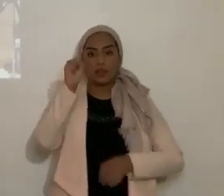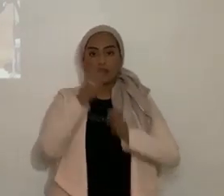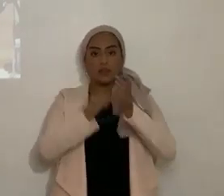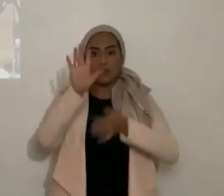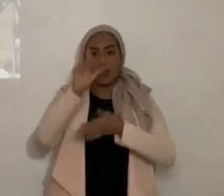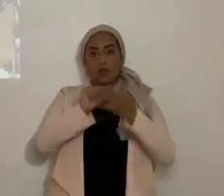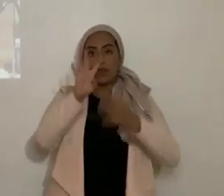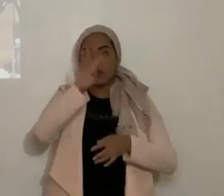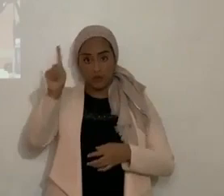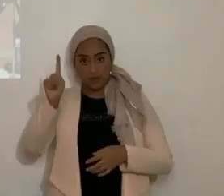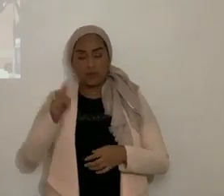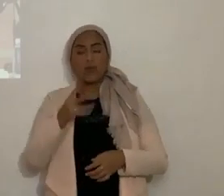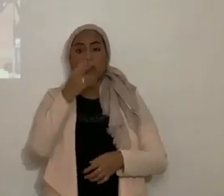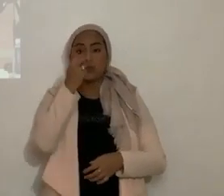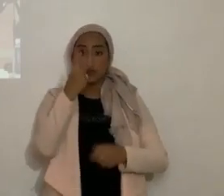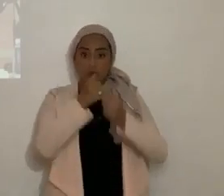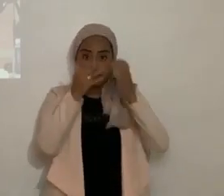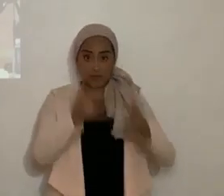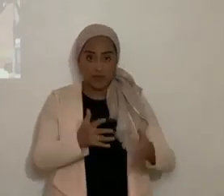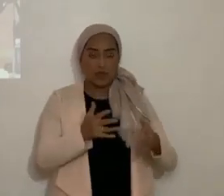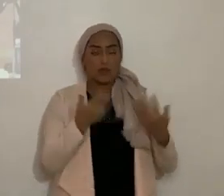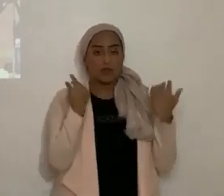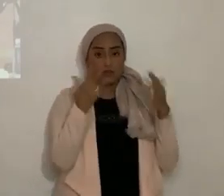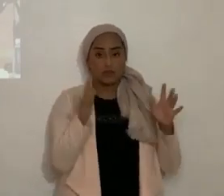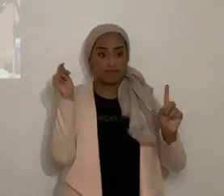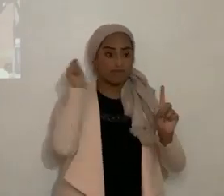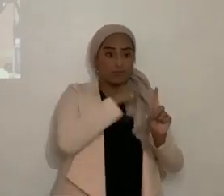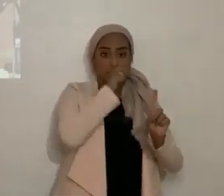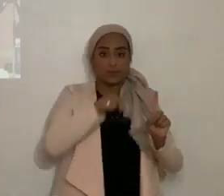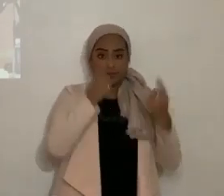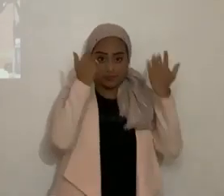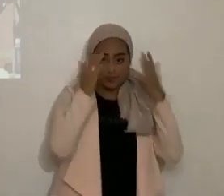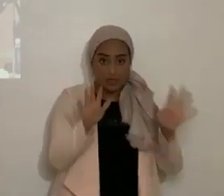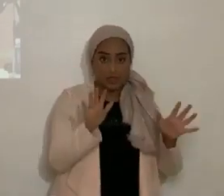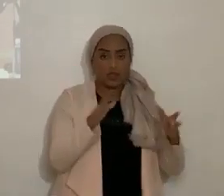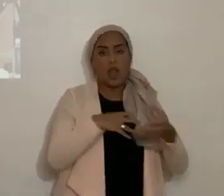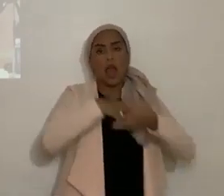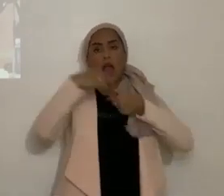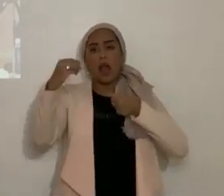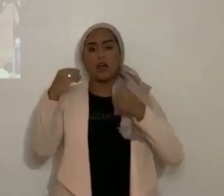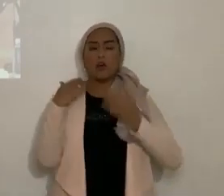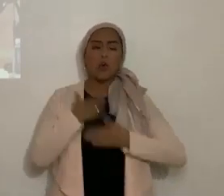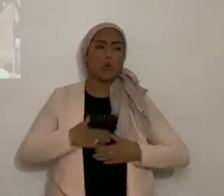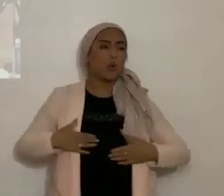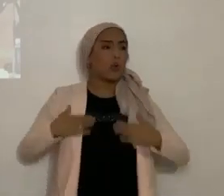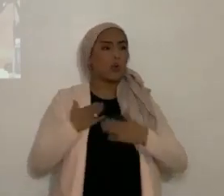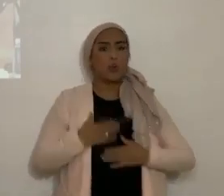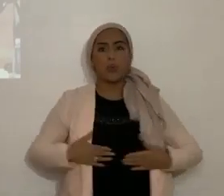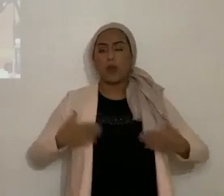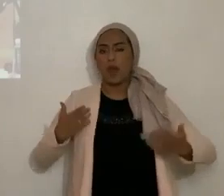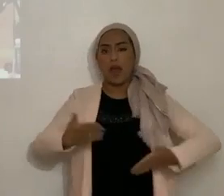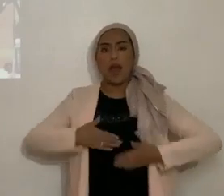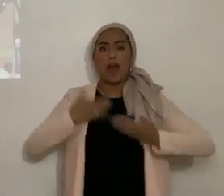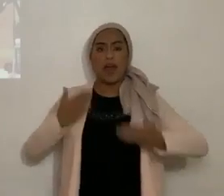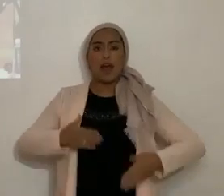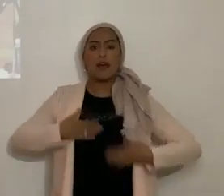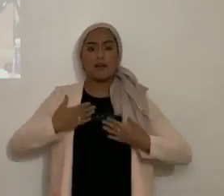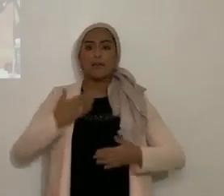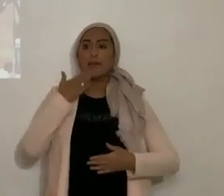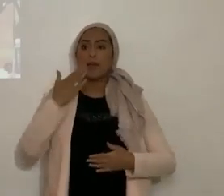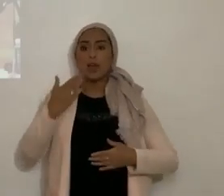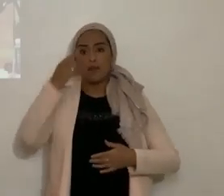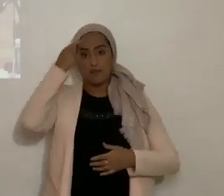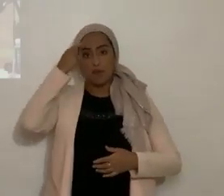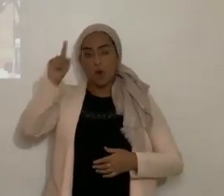Hechos 5:41 dice, y ellos salieron de la presencia del Sanedrín, gozosos de haber sido tenidos por dignos de padecer